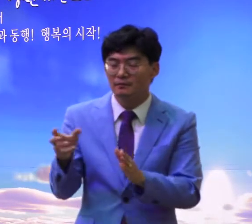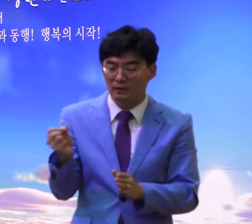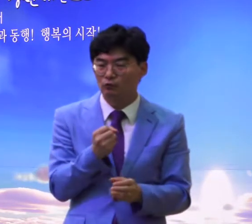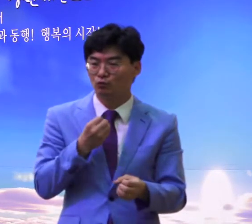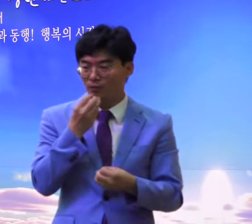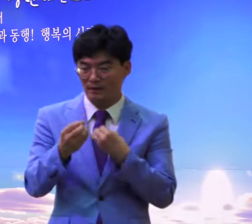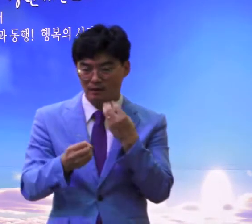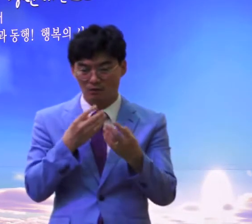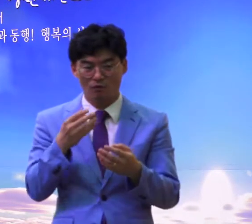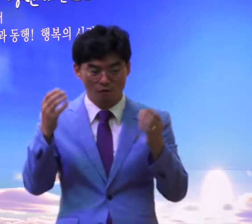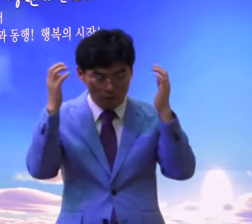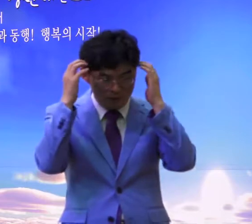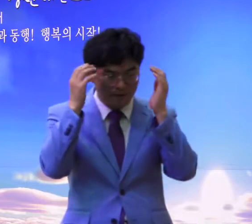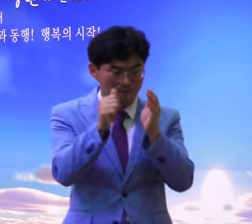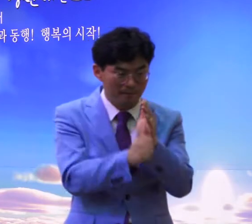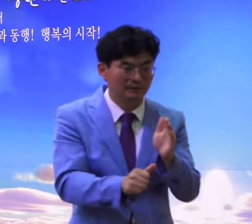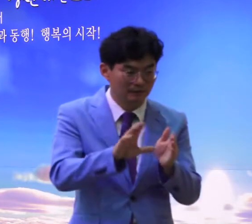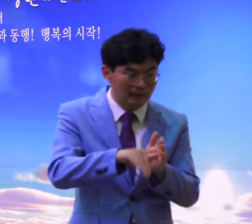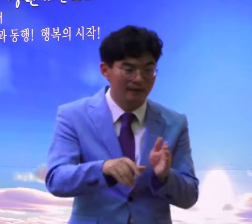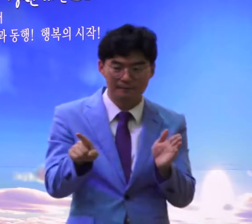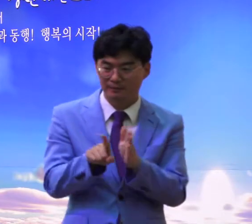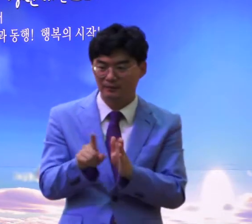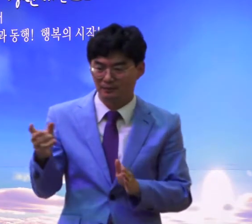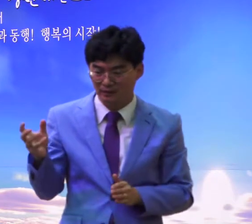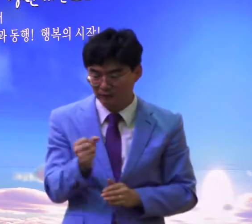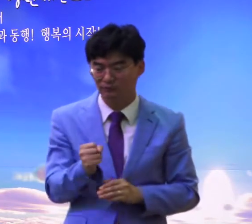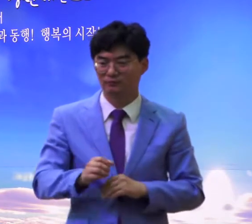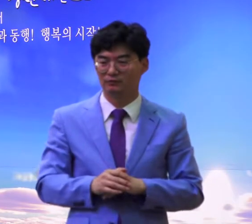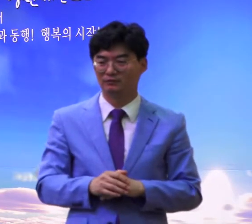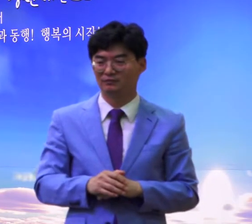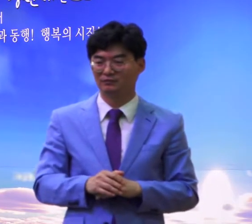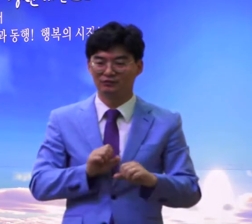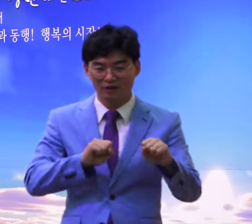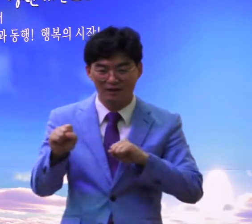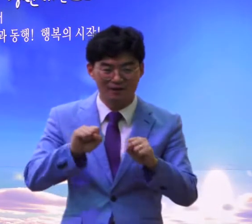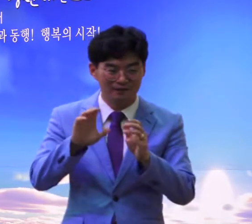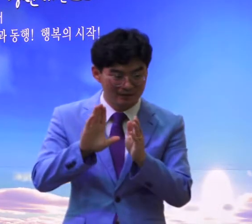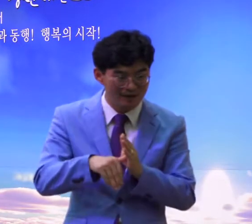하나님께서 만져주시고 결국엔 믿음의 큰 용사가 될 것이라고 믿습니다.